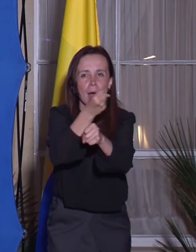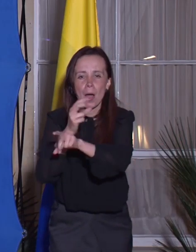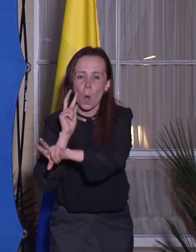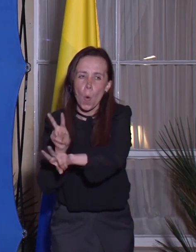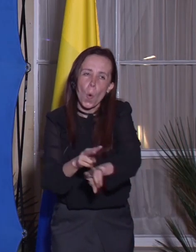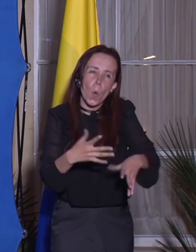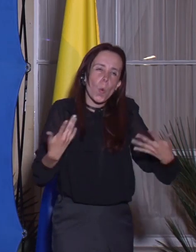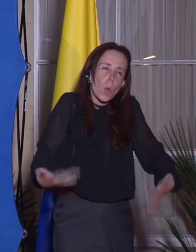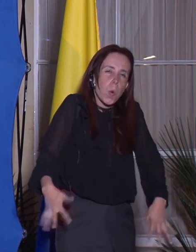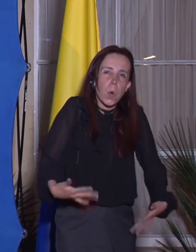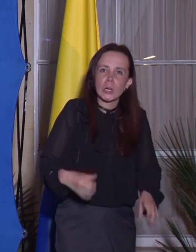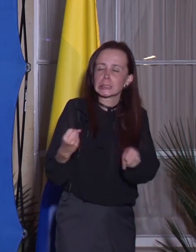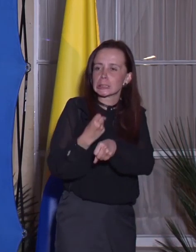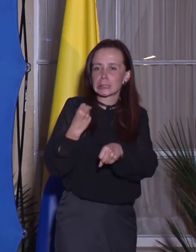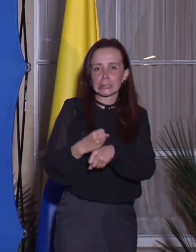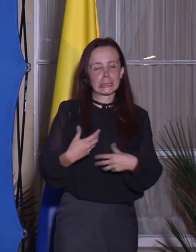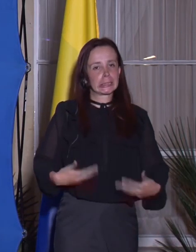que hacen en ICAL.